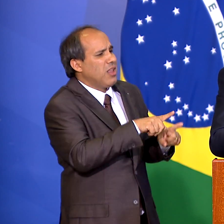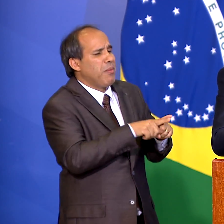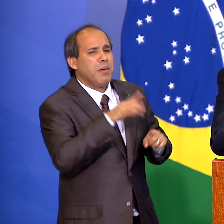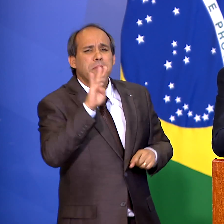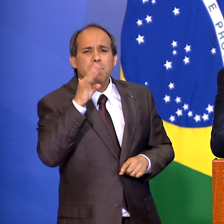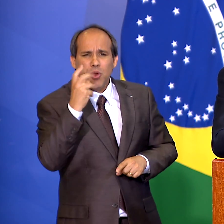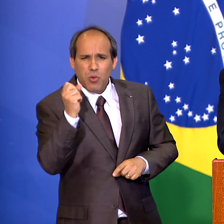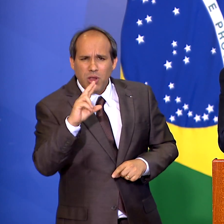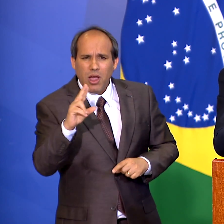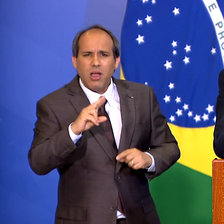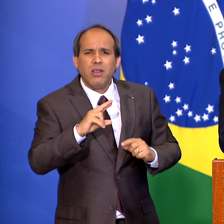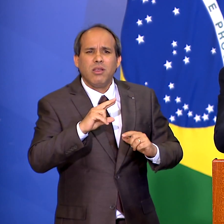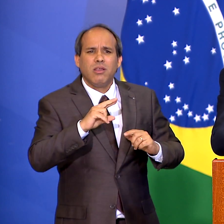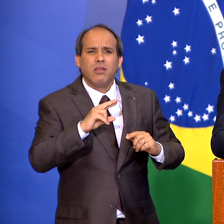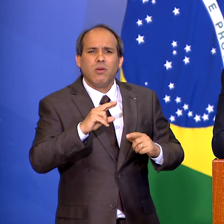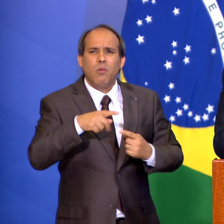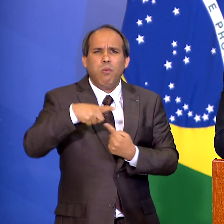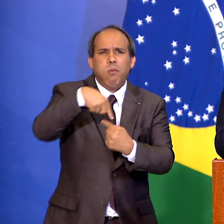né,